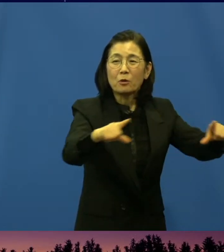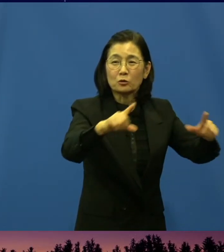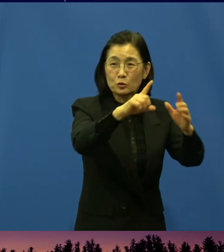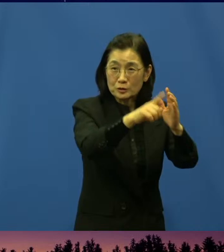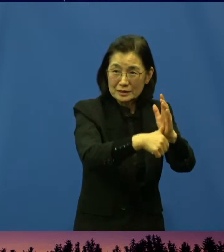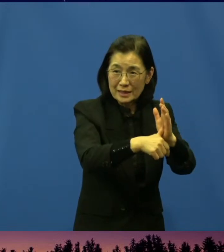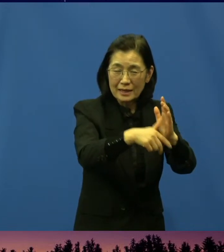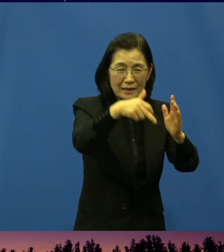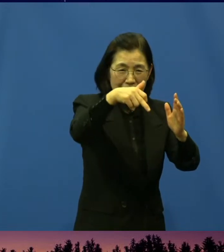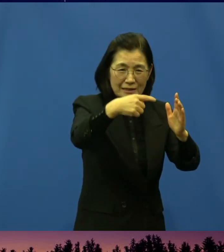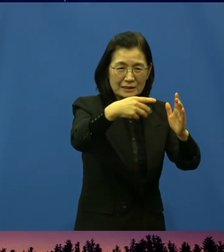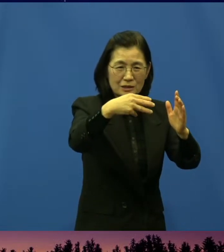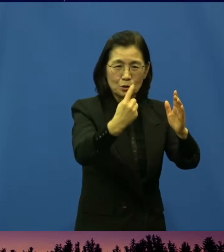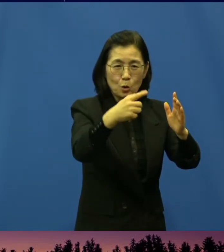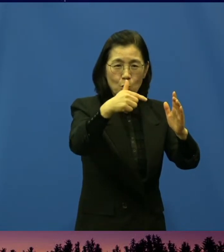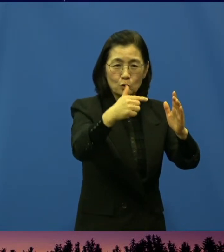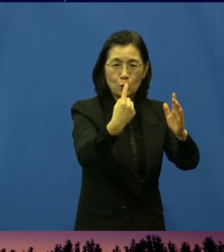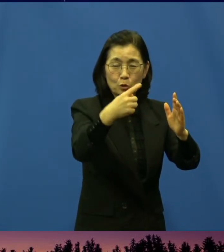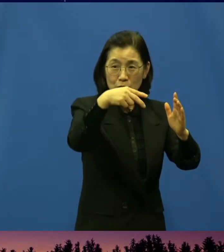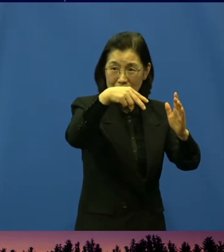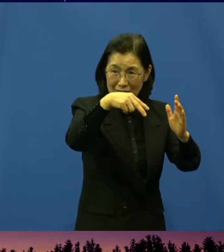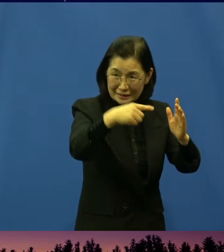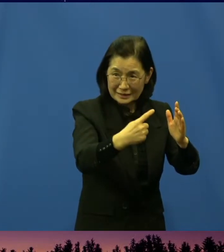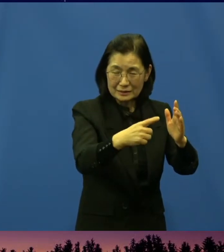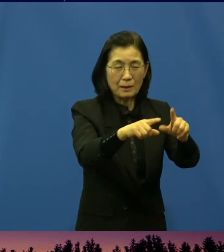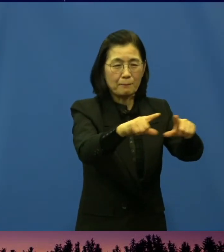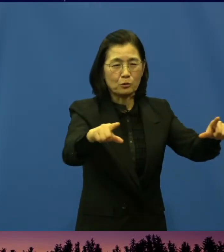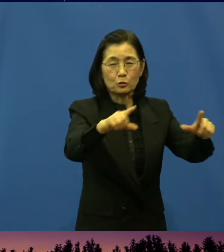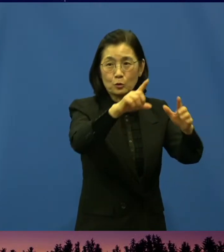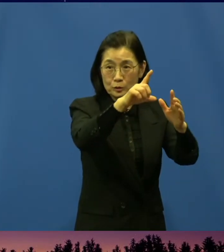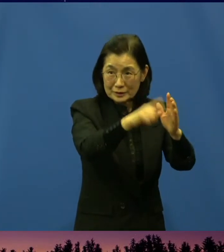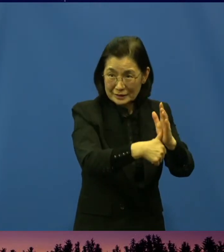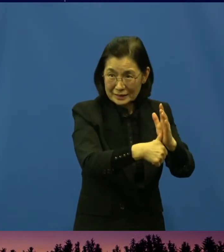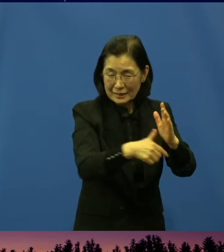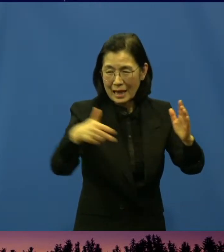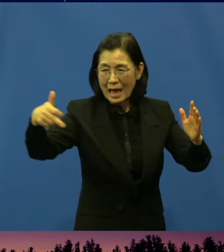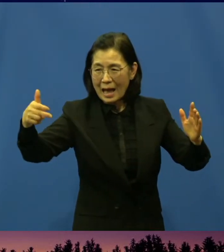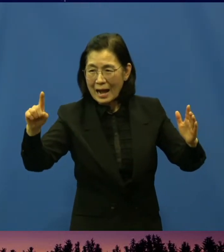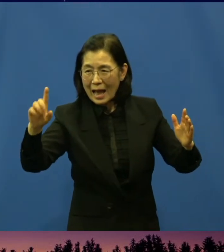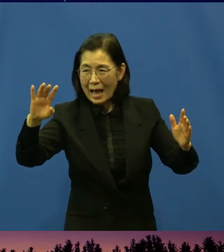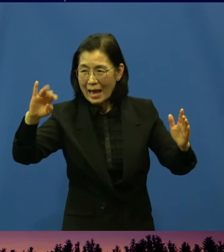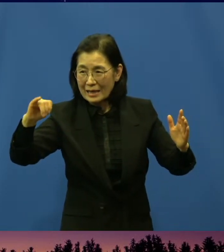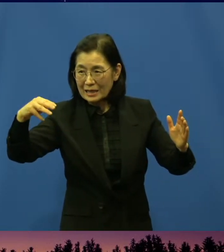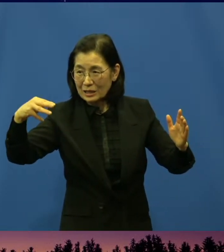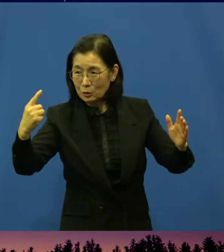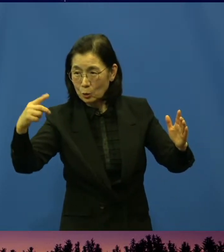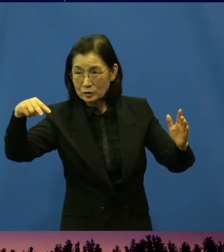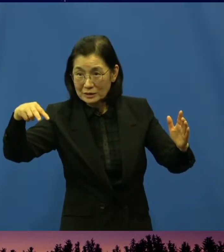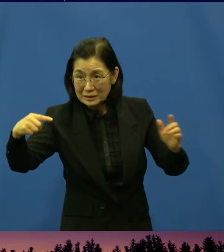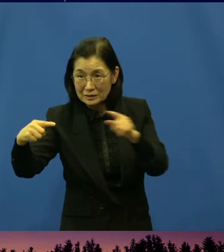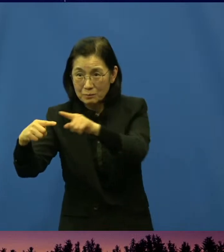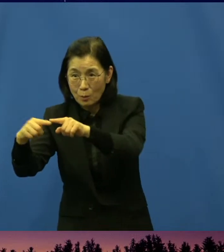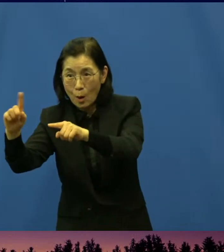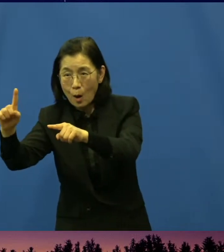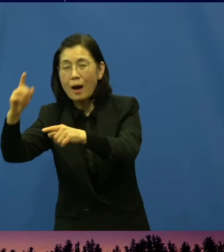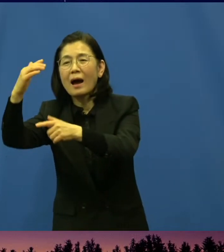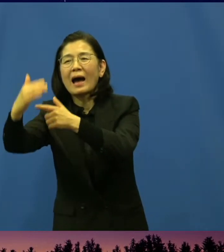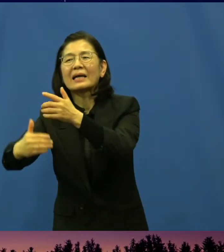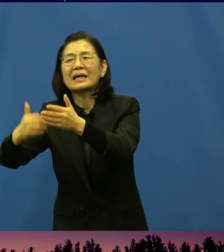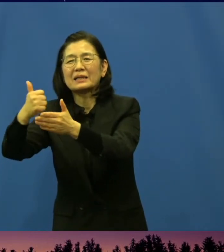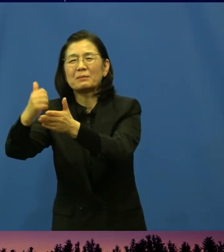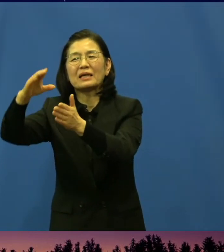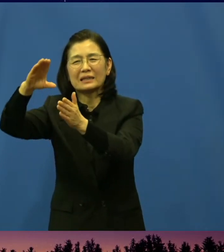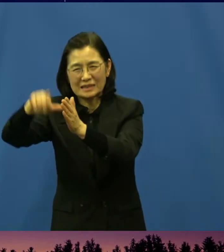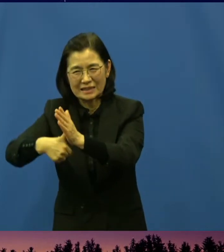연대기적인 거예요. 흘러가는 거예요. 그런데 여기서 시간을 사라는 말은 그 시간이 아니고 카이로스를 쓰고 있어요. 이 카이로스는